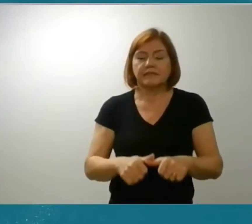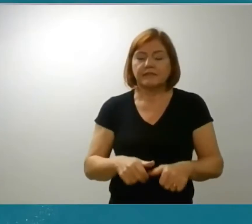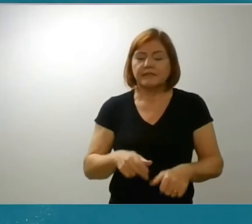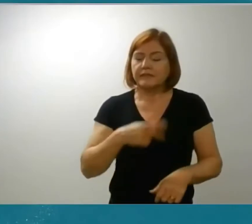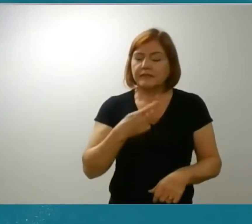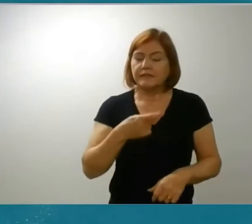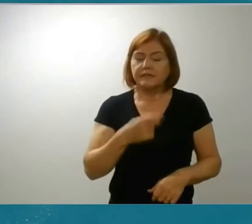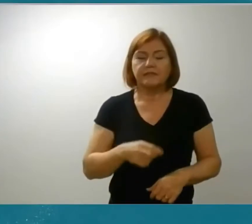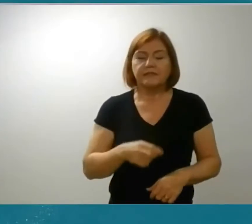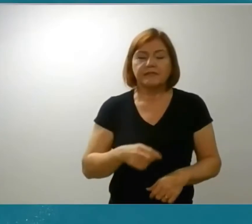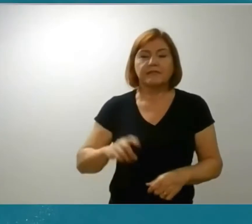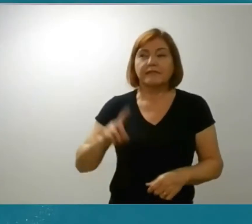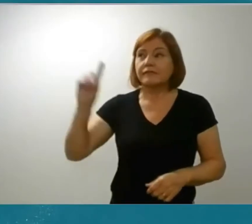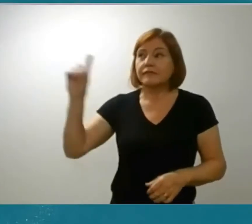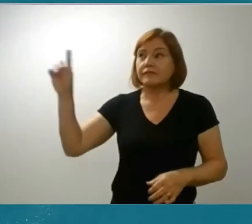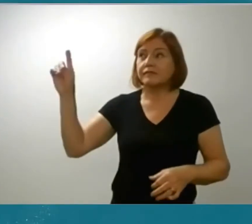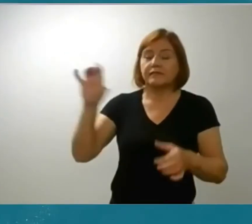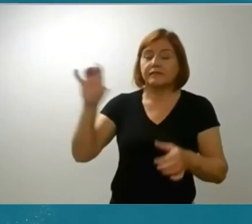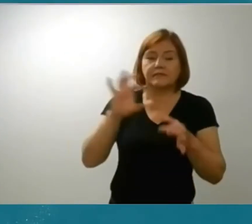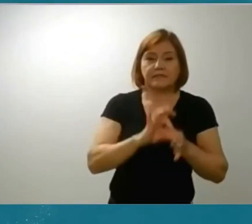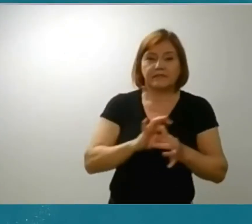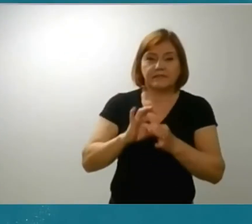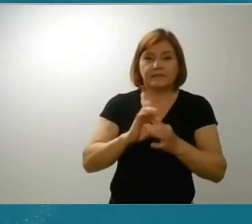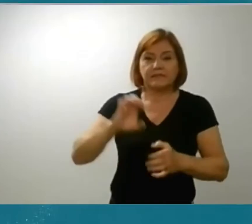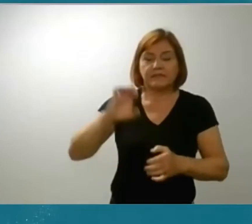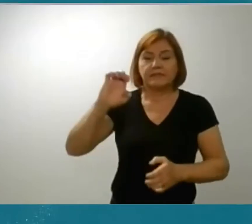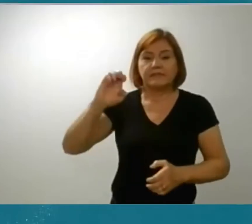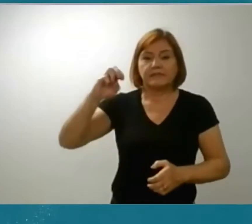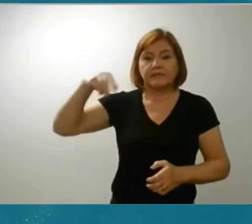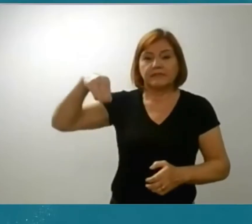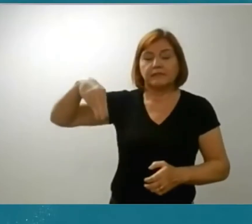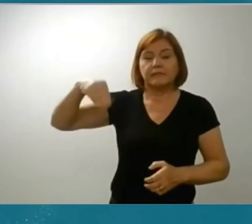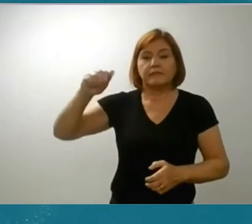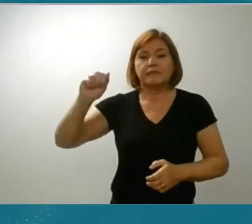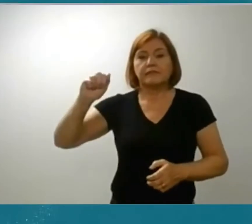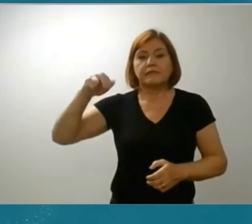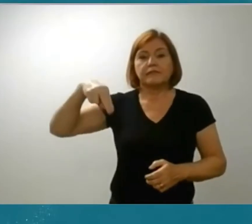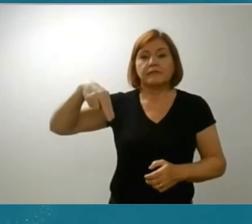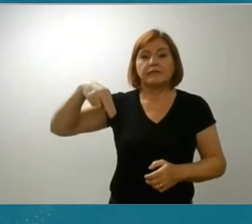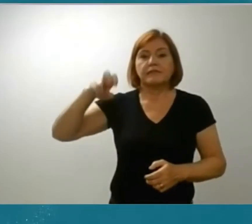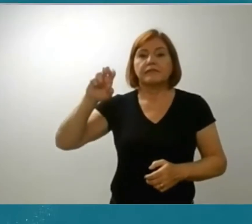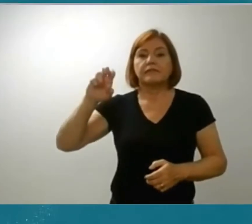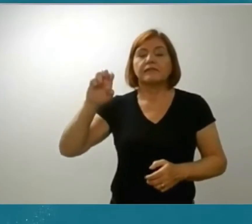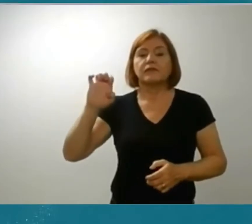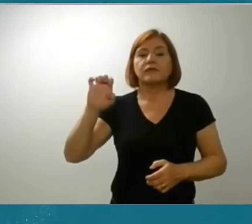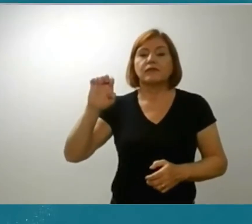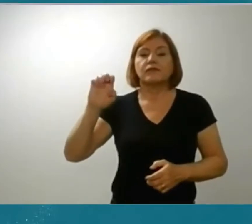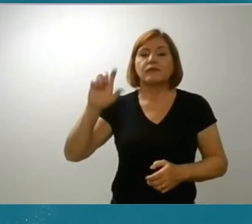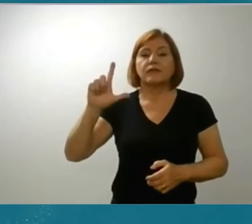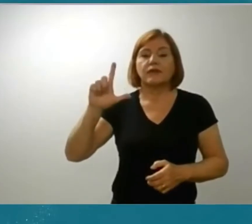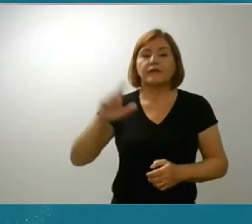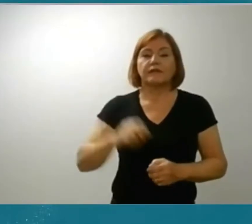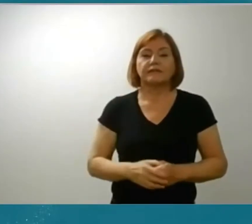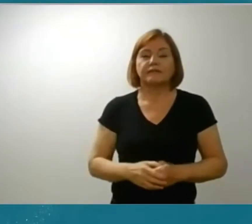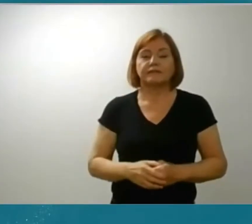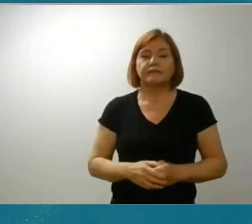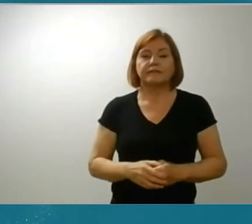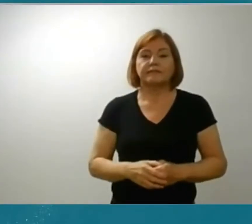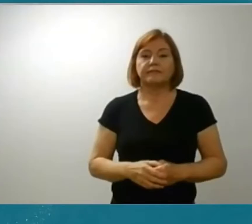dele, né? Porque dele e por meio dele e para ele